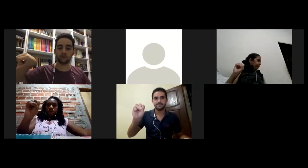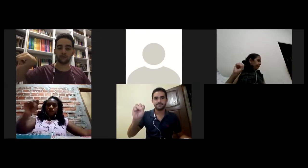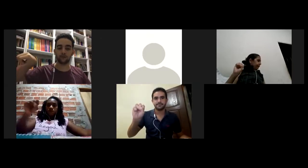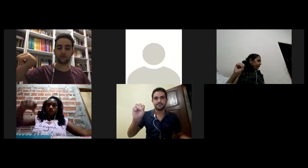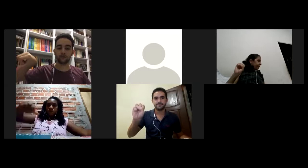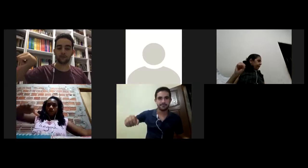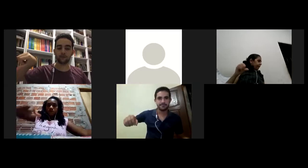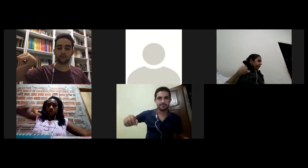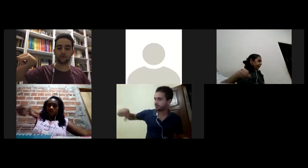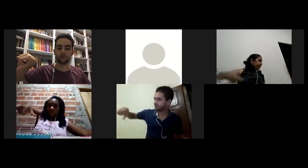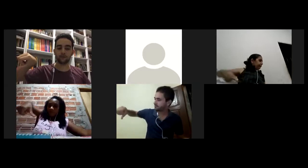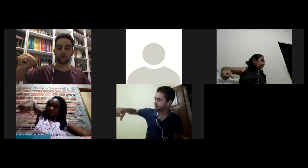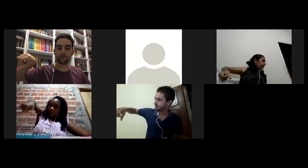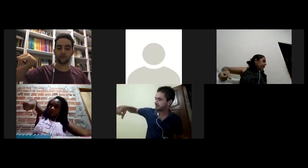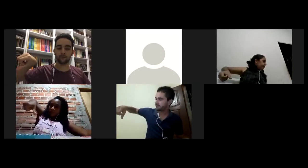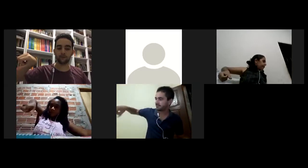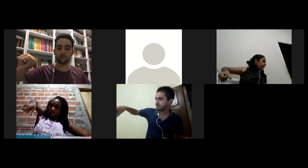9